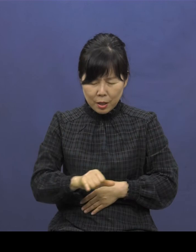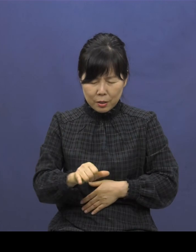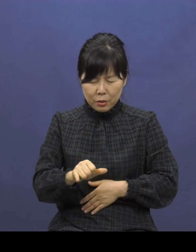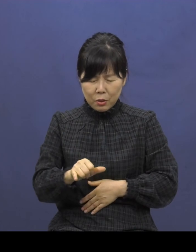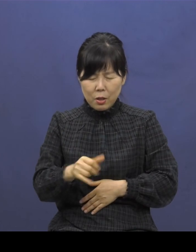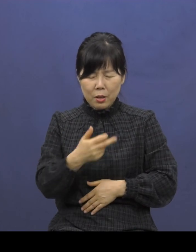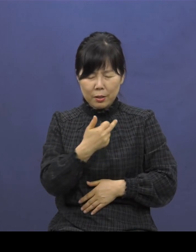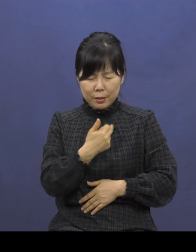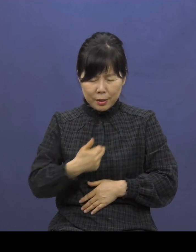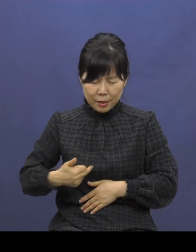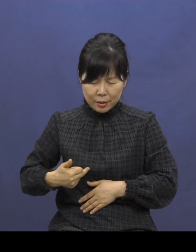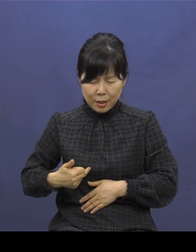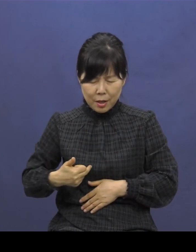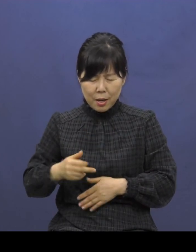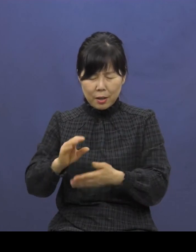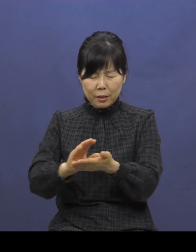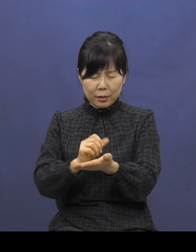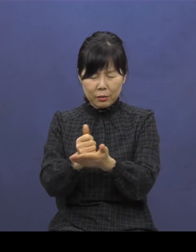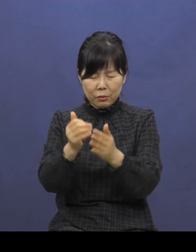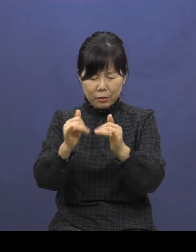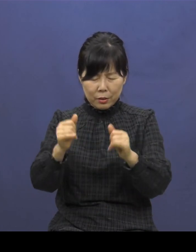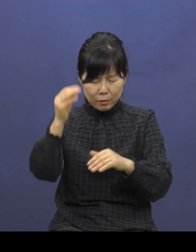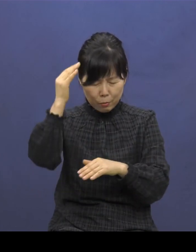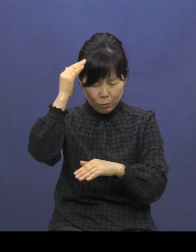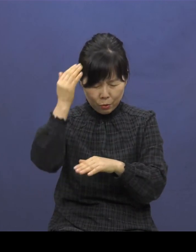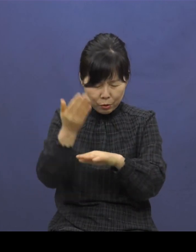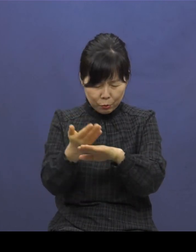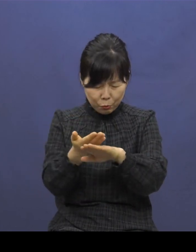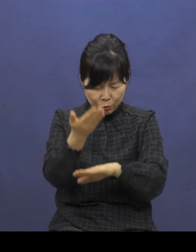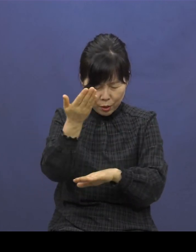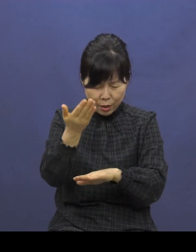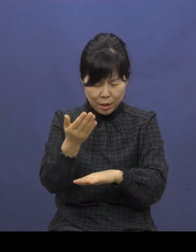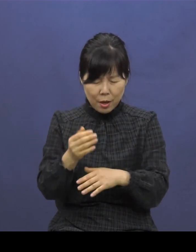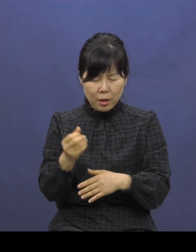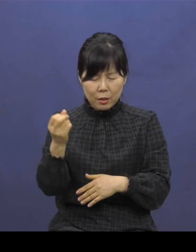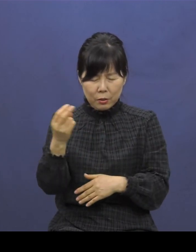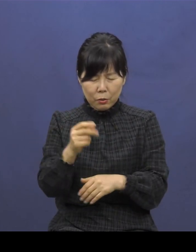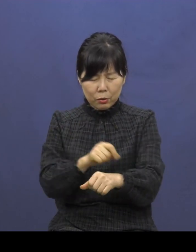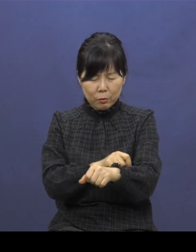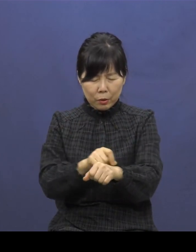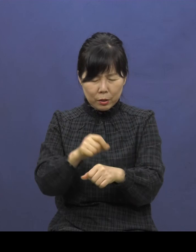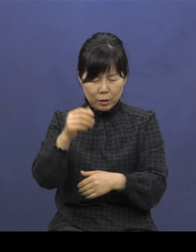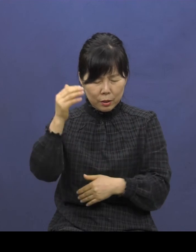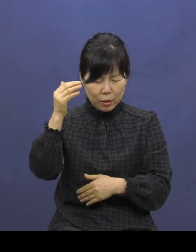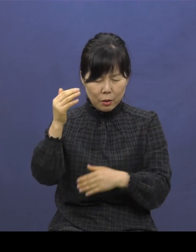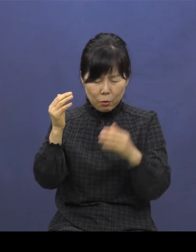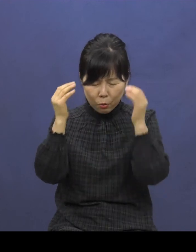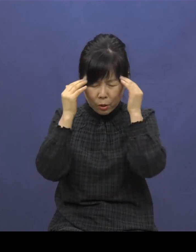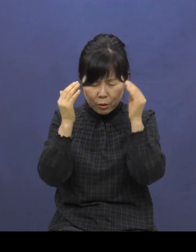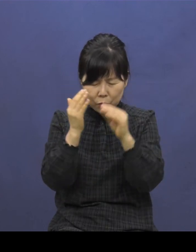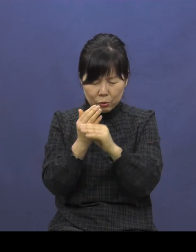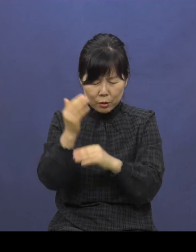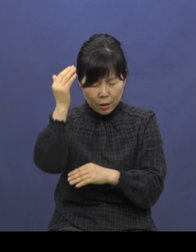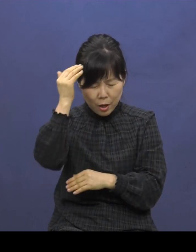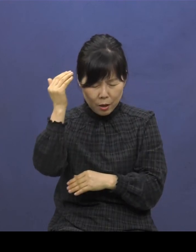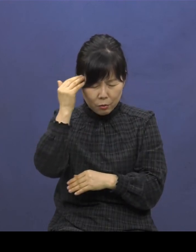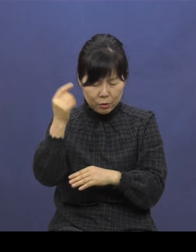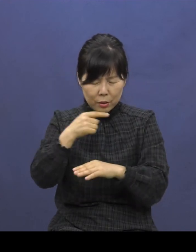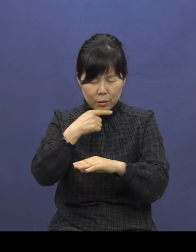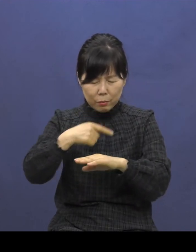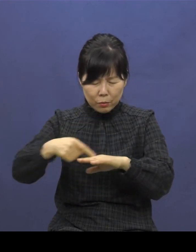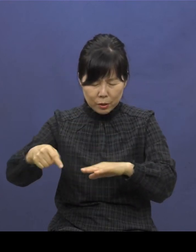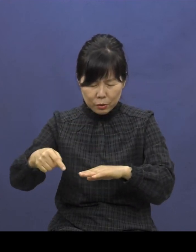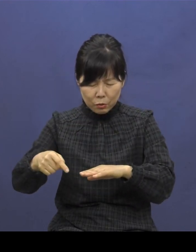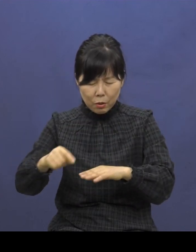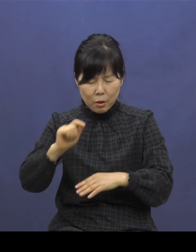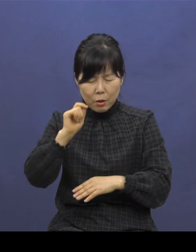자녀들, 주의 제자들, 그리스도인들 머리 위에 특별히 고난당하고 있는 이 민족,